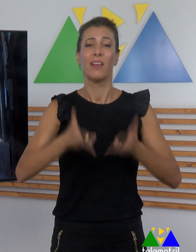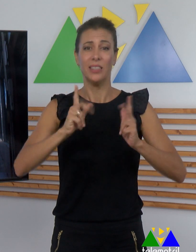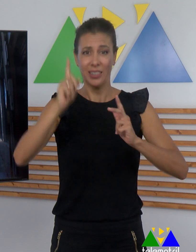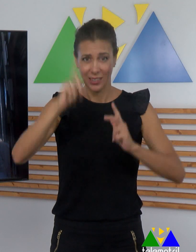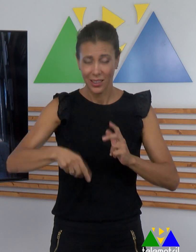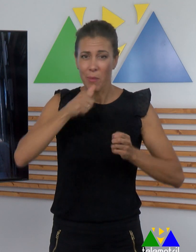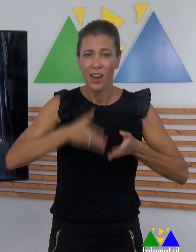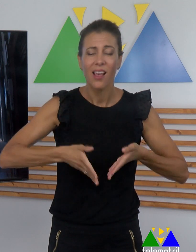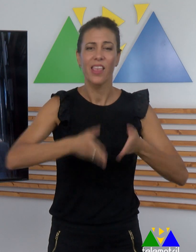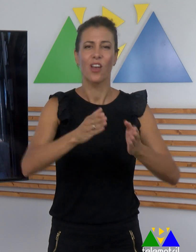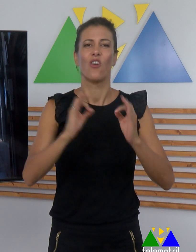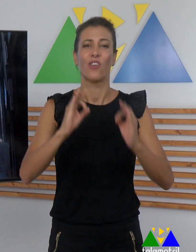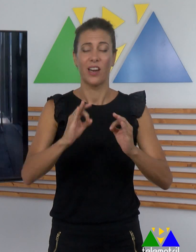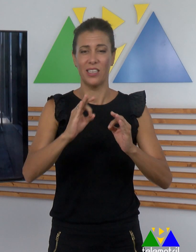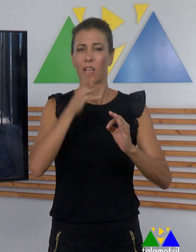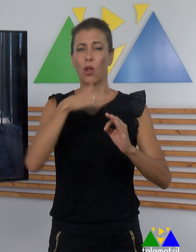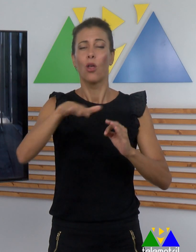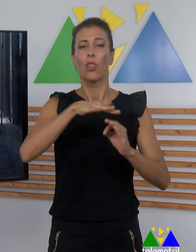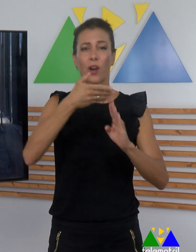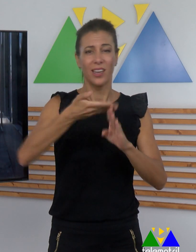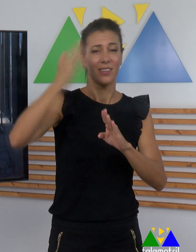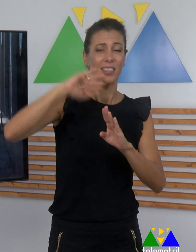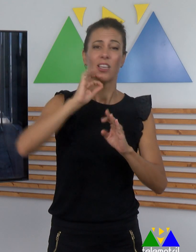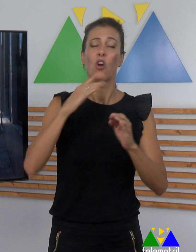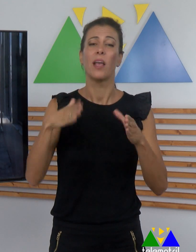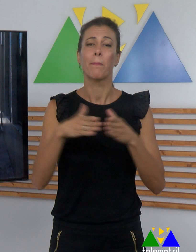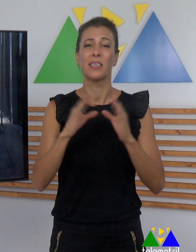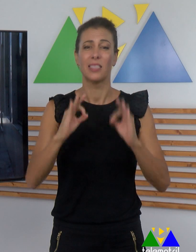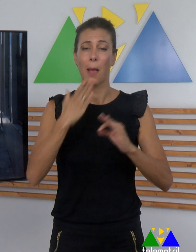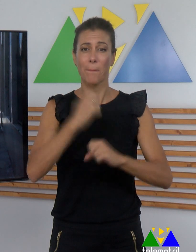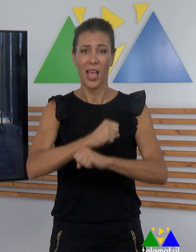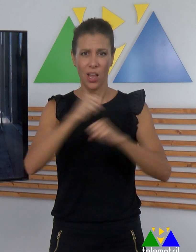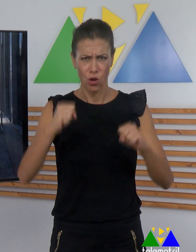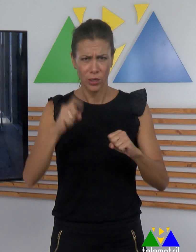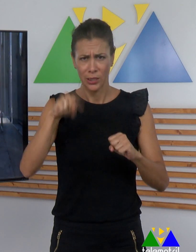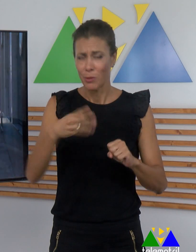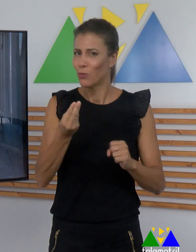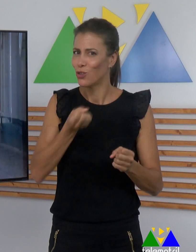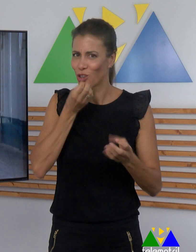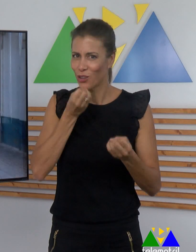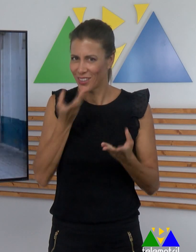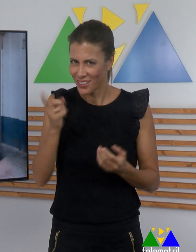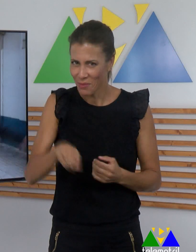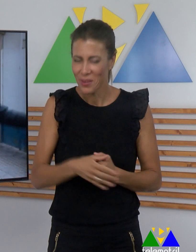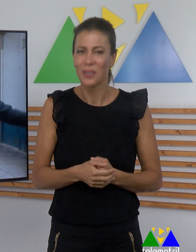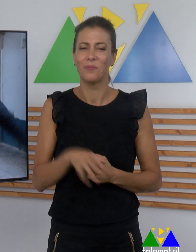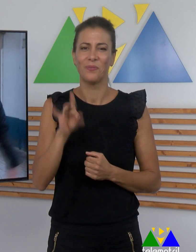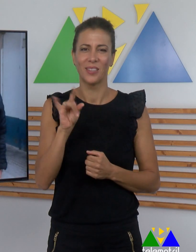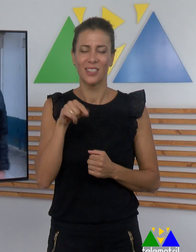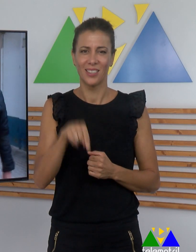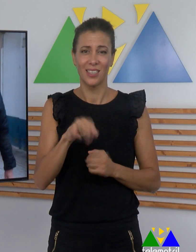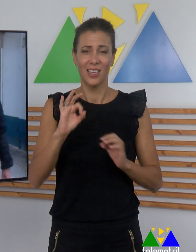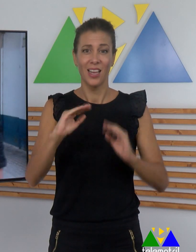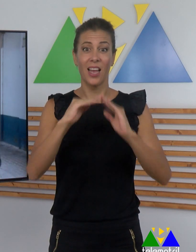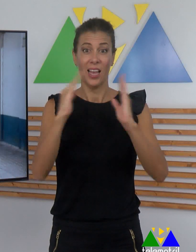sacristía. Nos encontramos ya con la parte trasera de la Iglesia Mayor. Aquí mucho que contar también. También, hoy esta